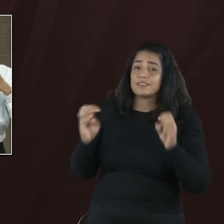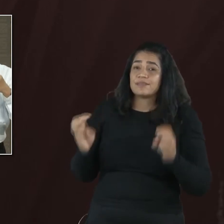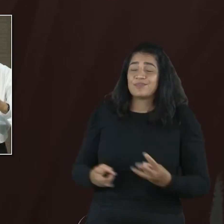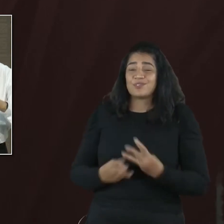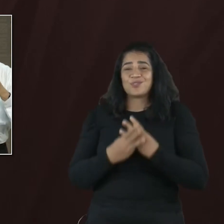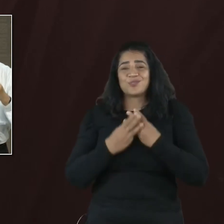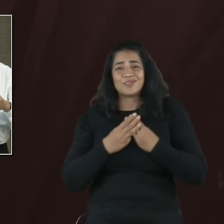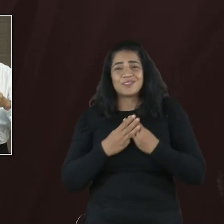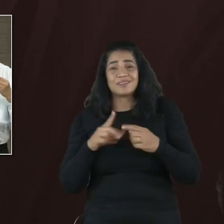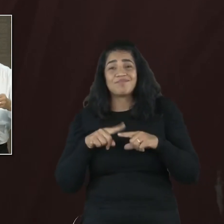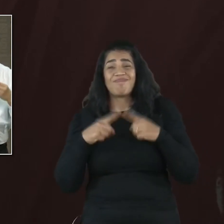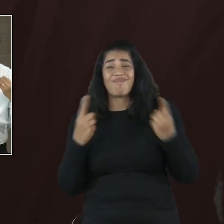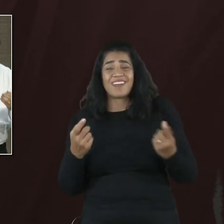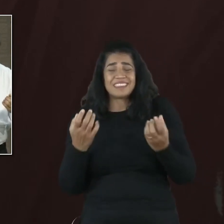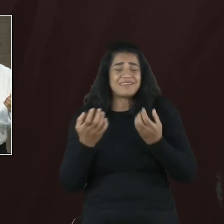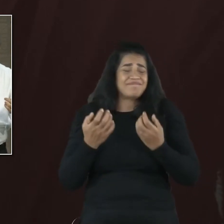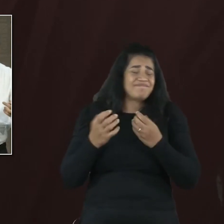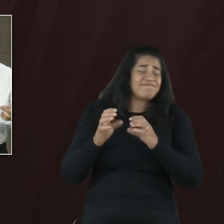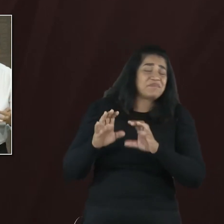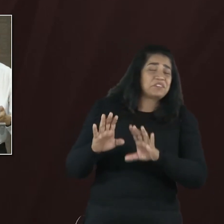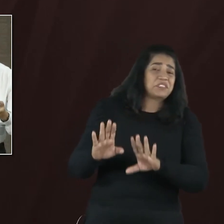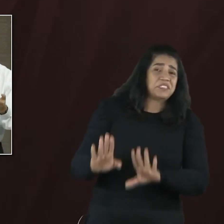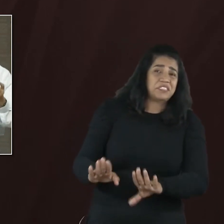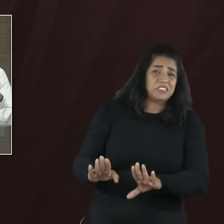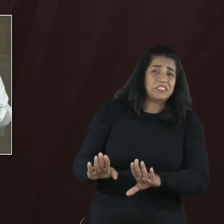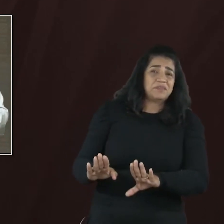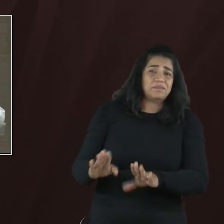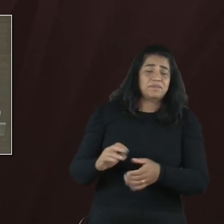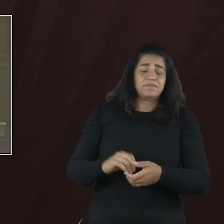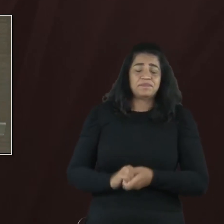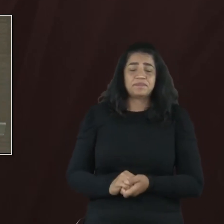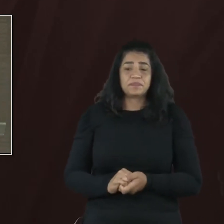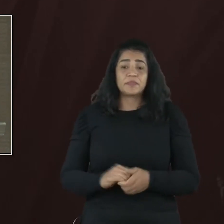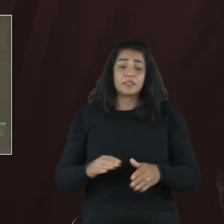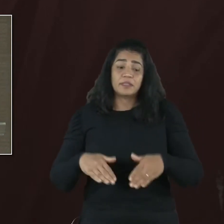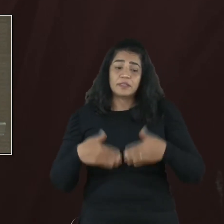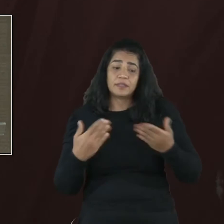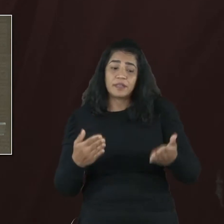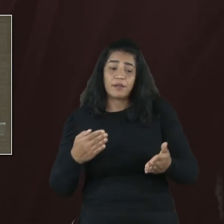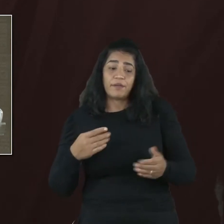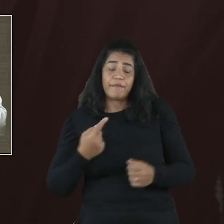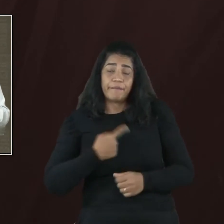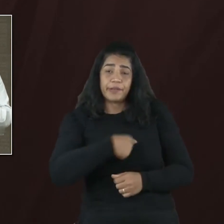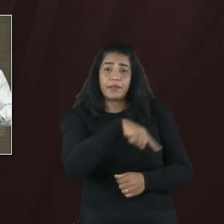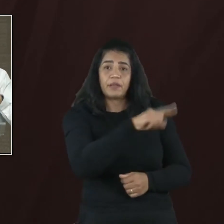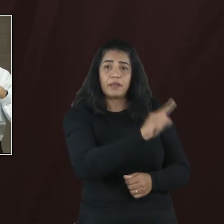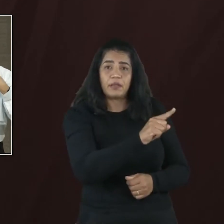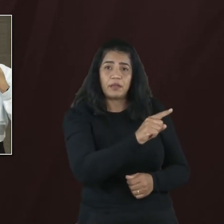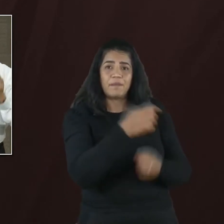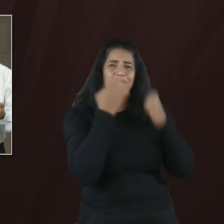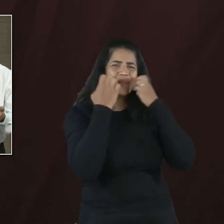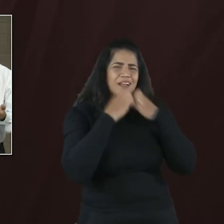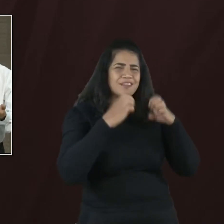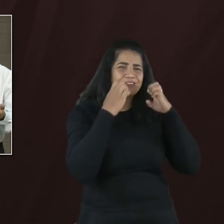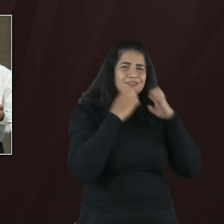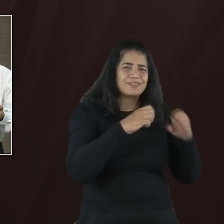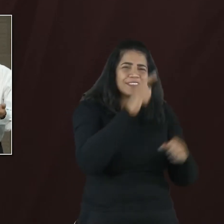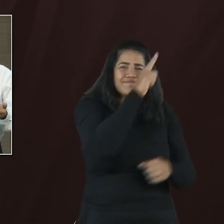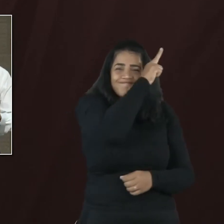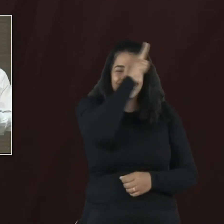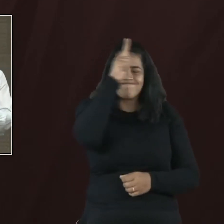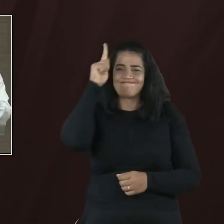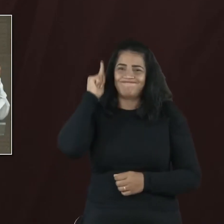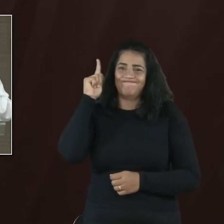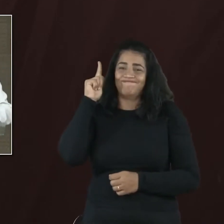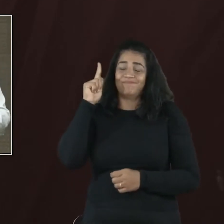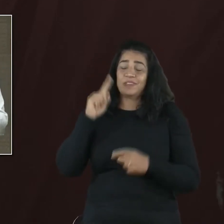evangelho principalmente para os gentios. Mas ainda faltava essa parte da profecia, que é pregar para os reis e